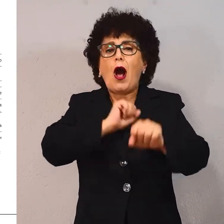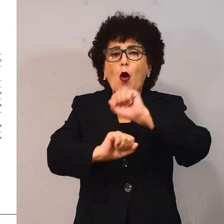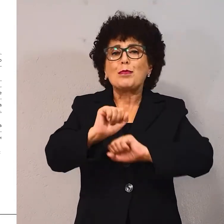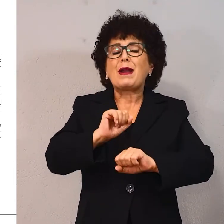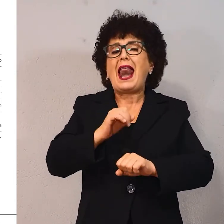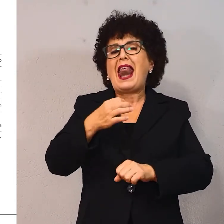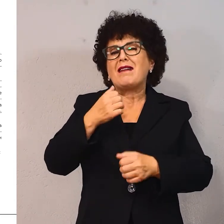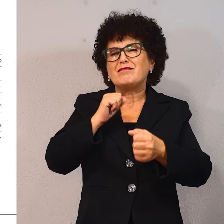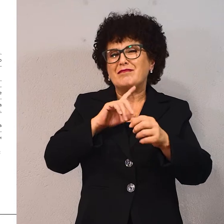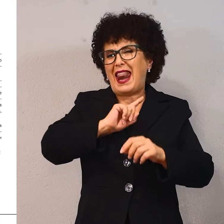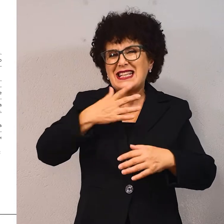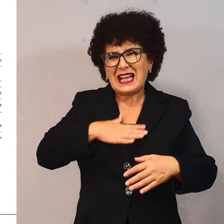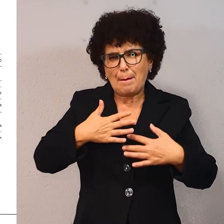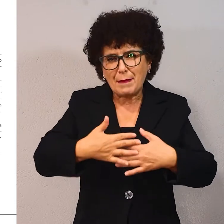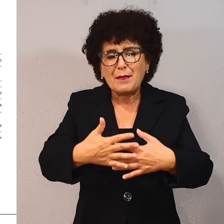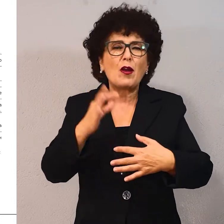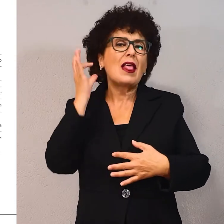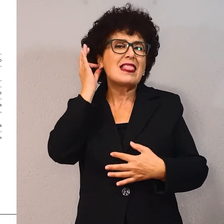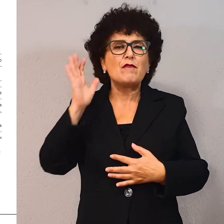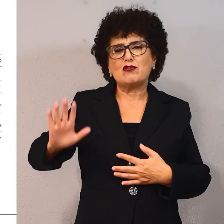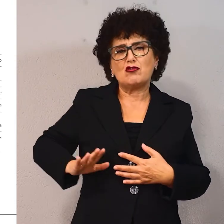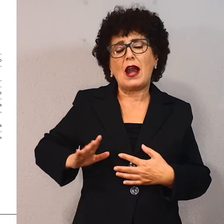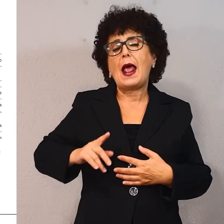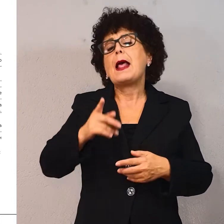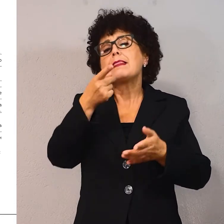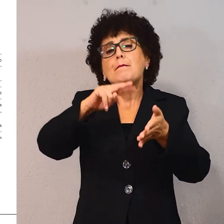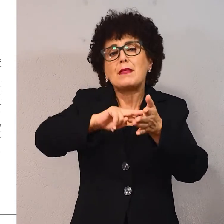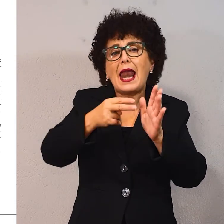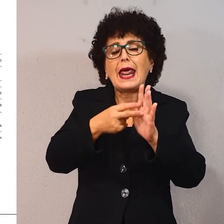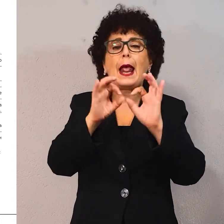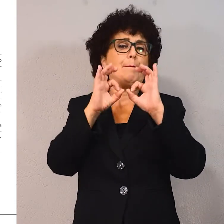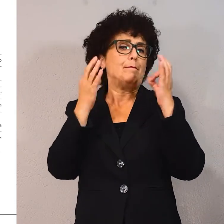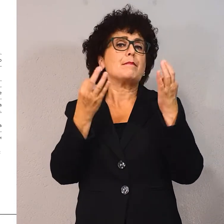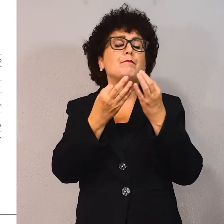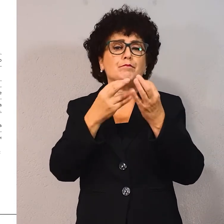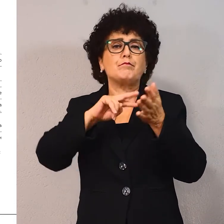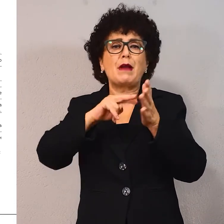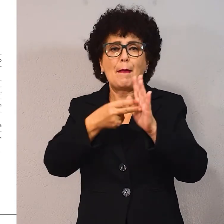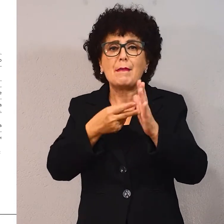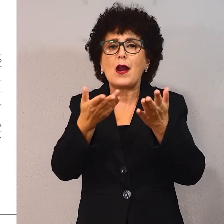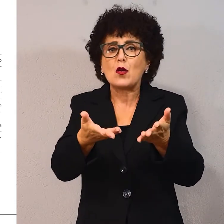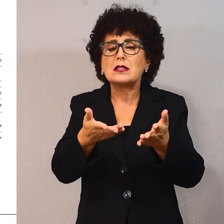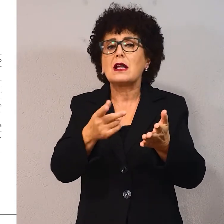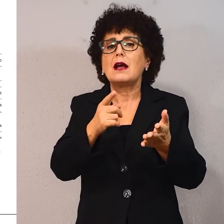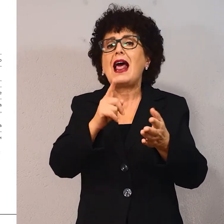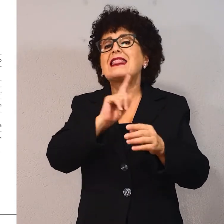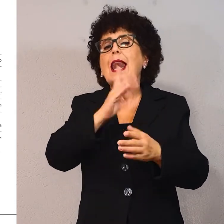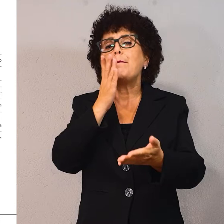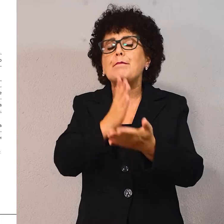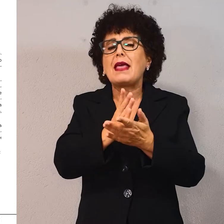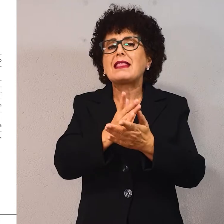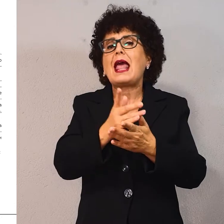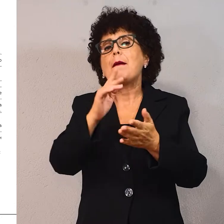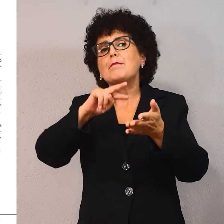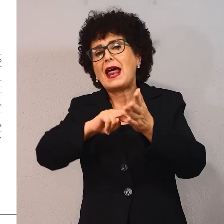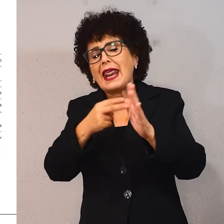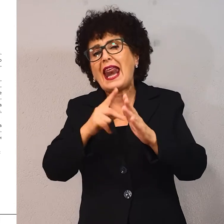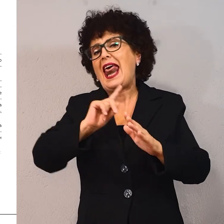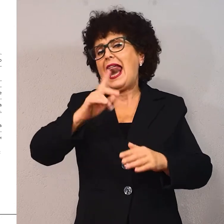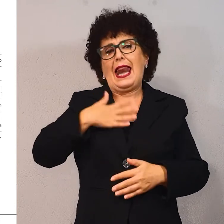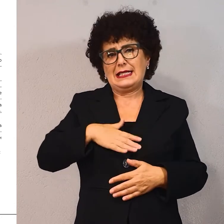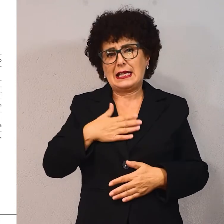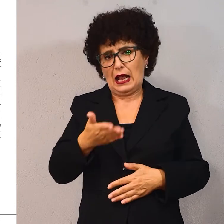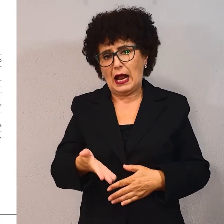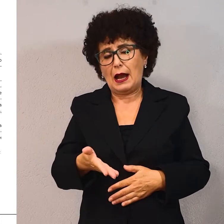овозможува, особено на девојчињата и жените, да ја планираат бременоста, за да не биде непланирана или